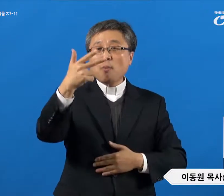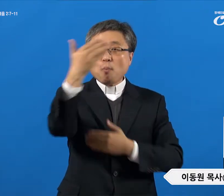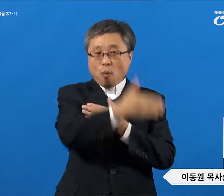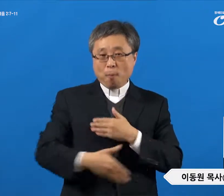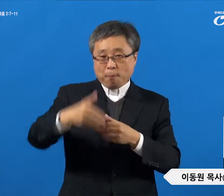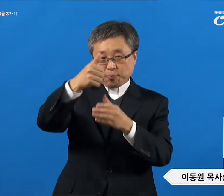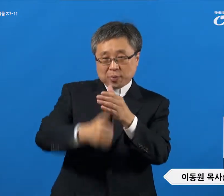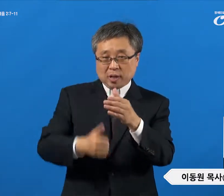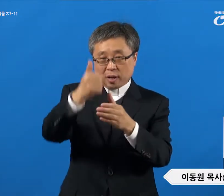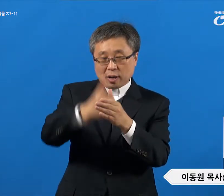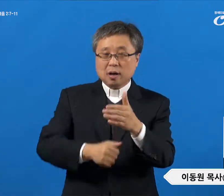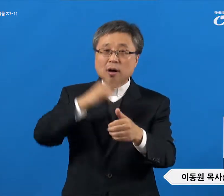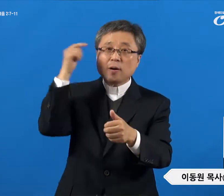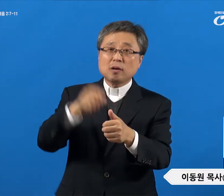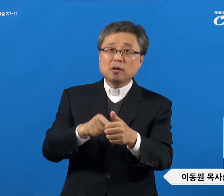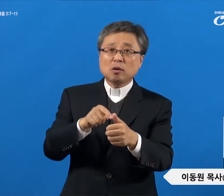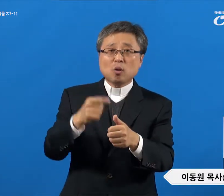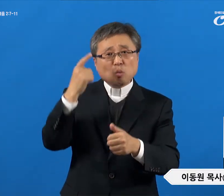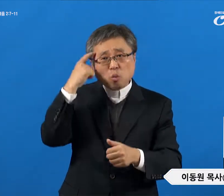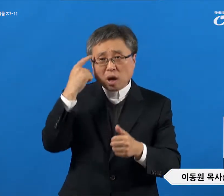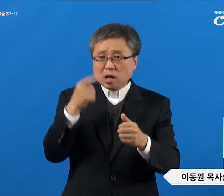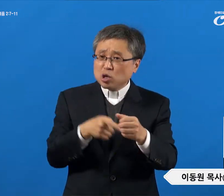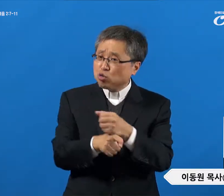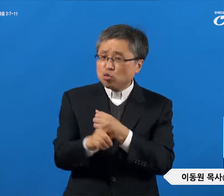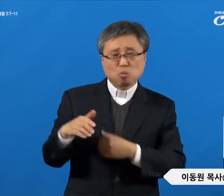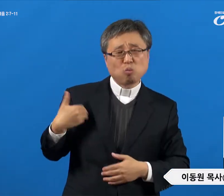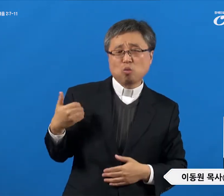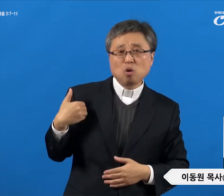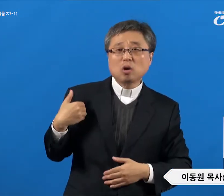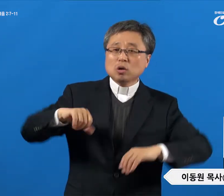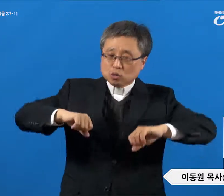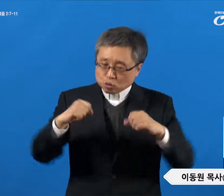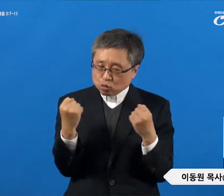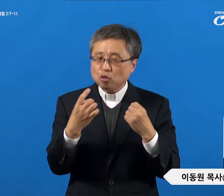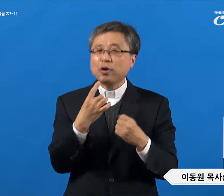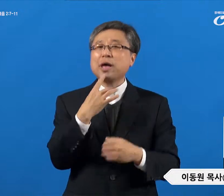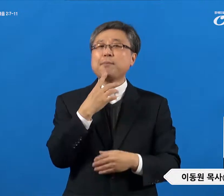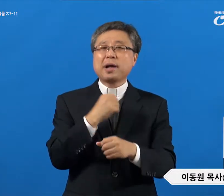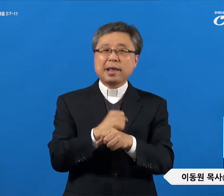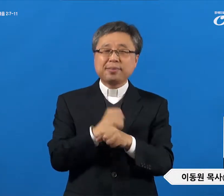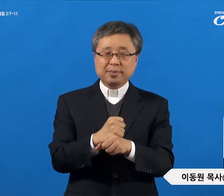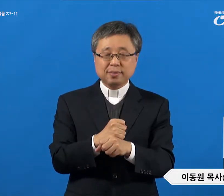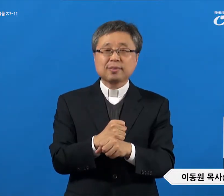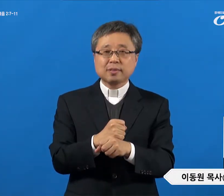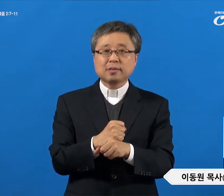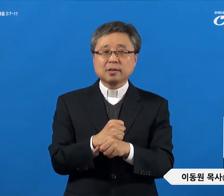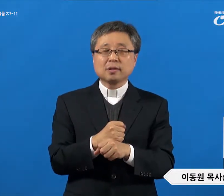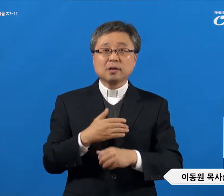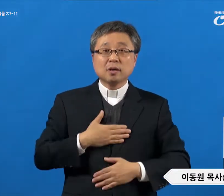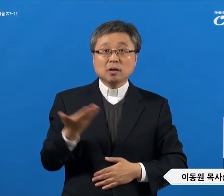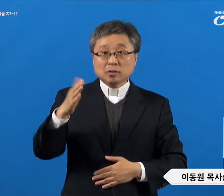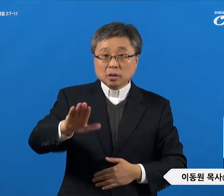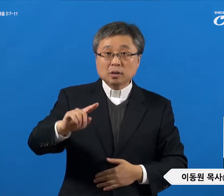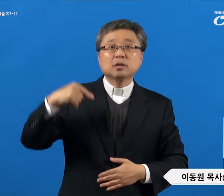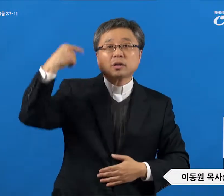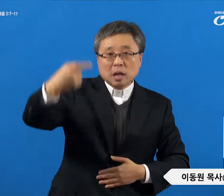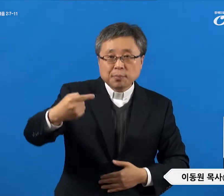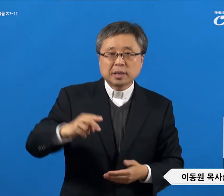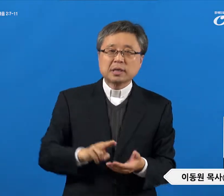그게 왜 그런지도 모르고 거기에 순종해야만 했었던 일. 그 다음에 기적은 왔던 것입니다.